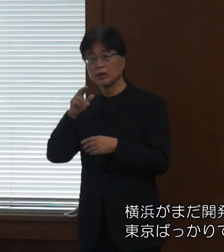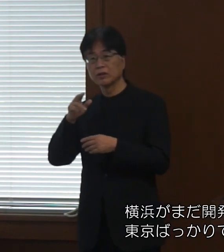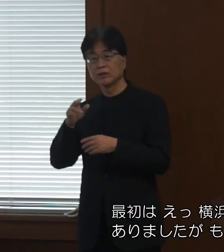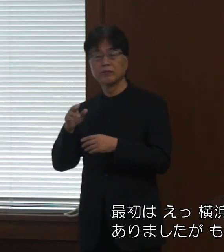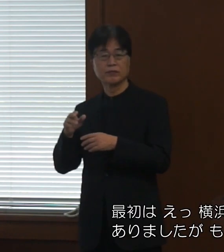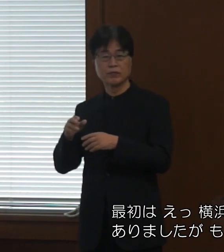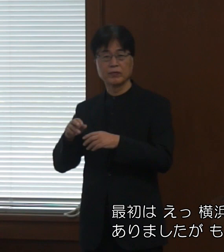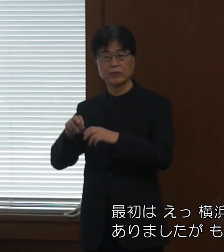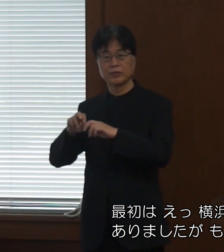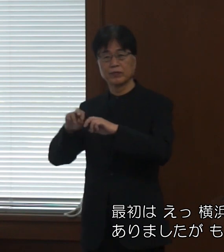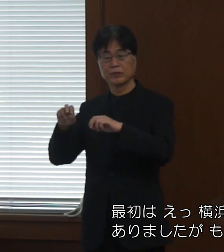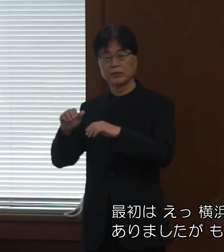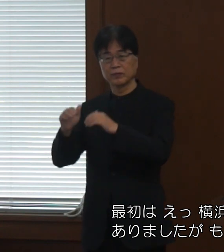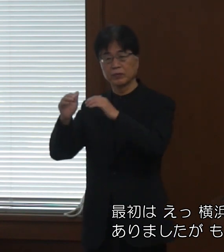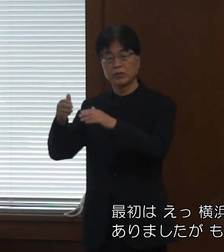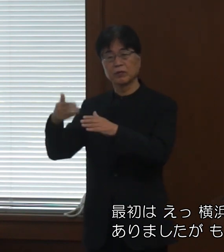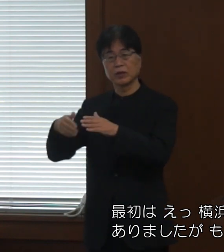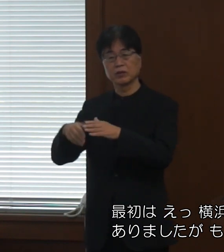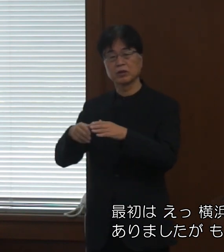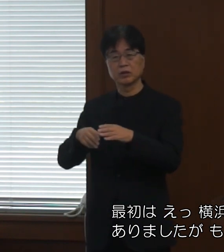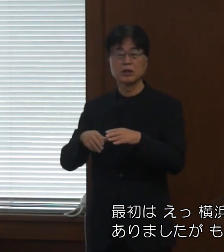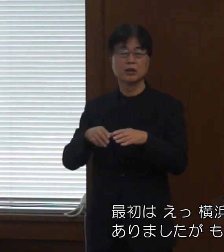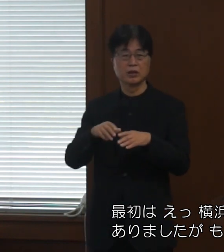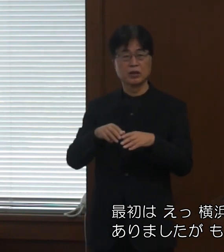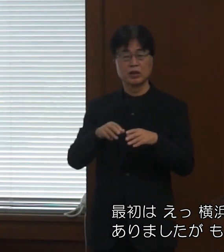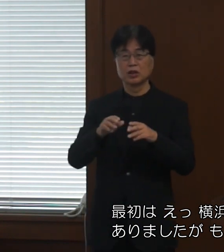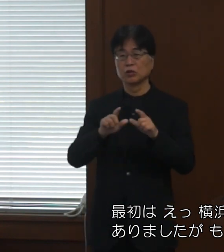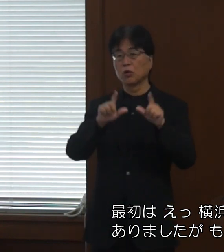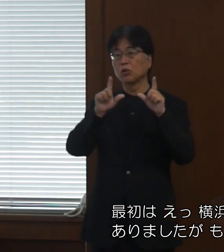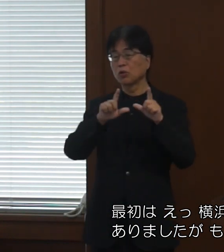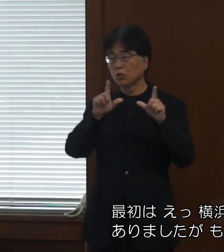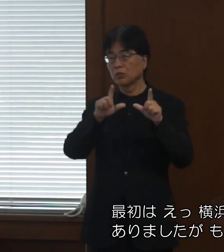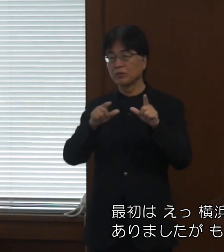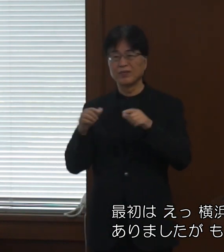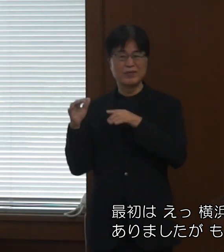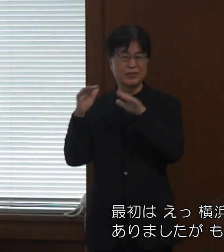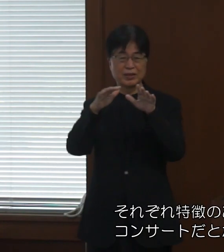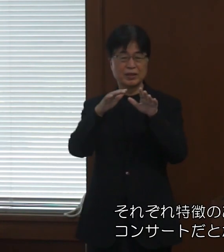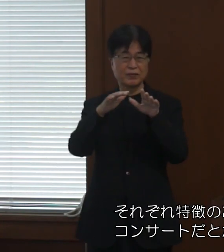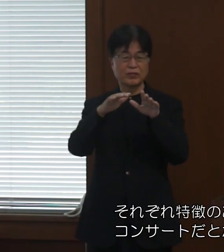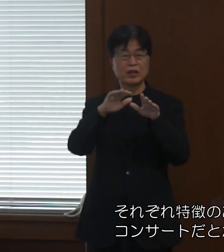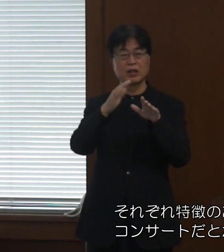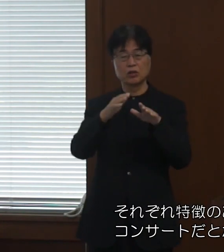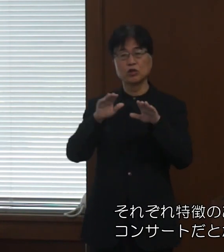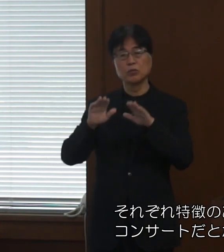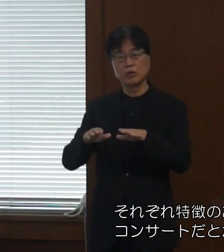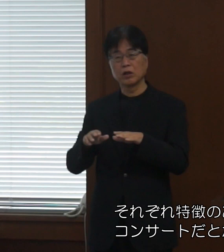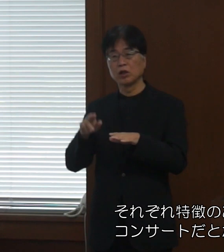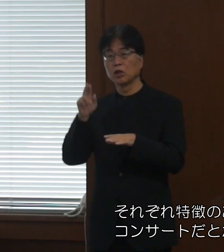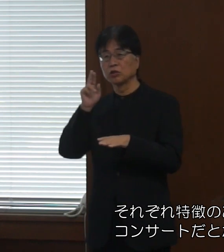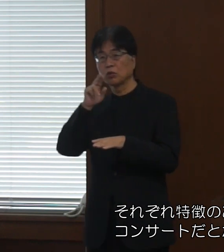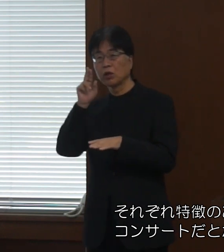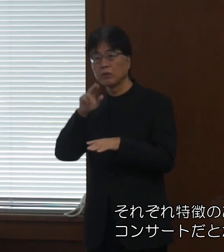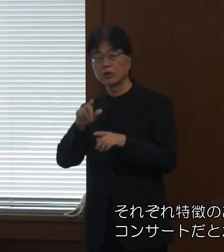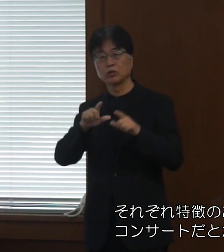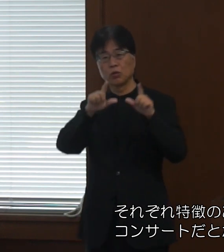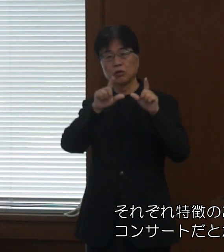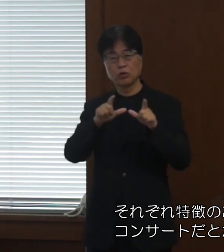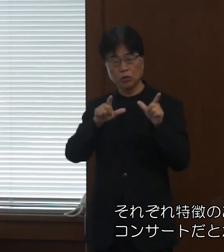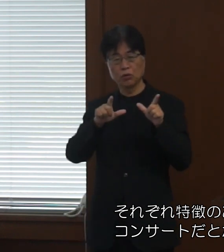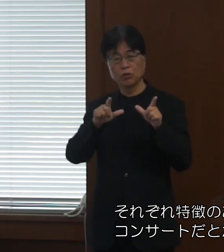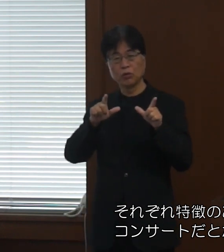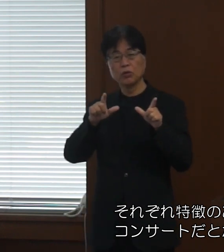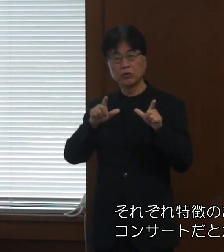した時に最初は横浜新横浜なんて時代がありましたけれども今はそれぞれ特徴のある